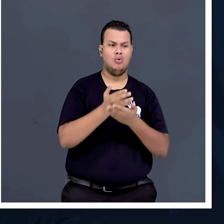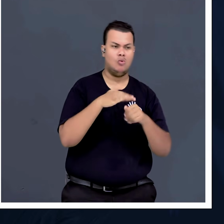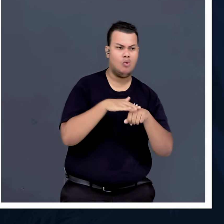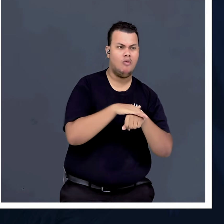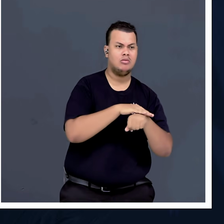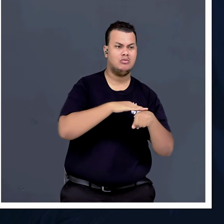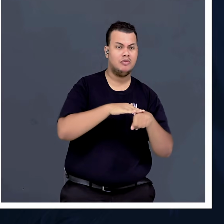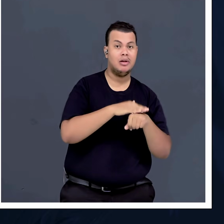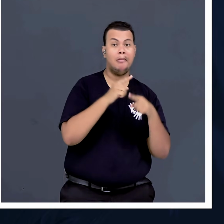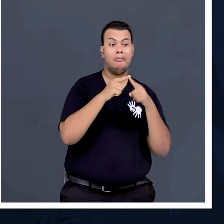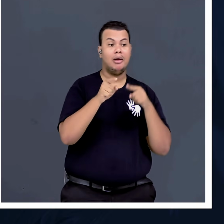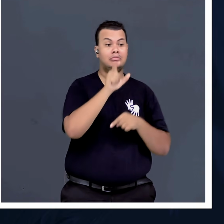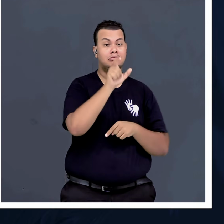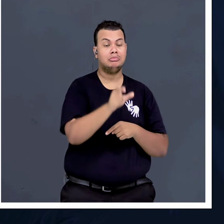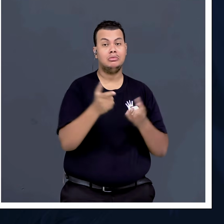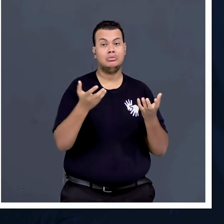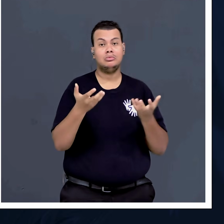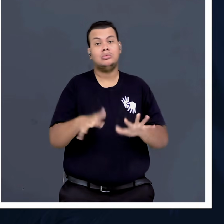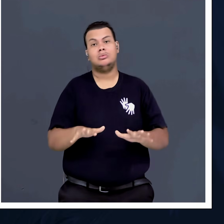quem não quer.